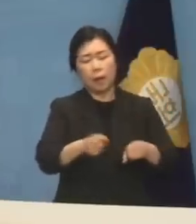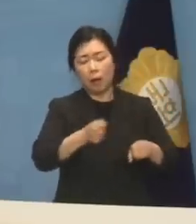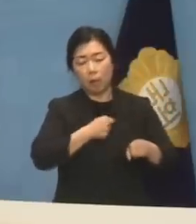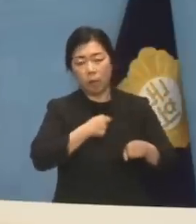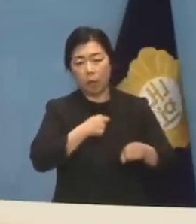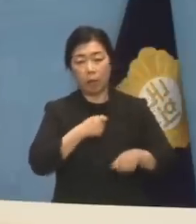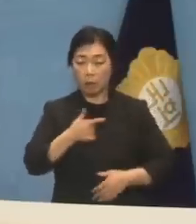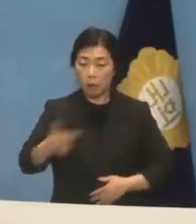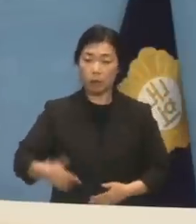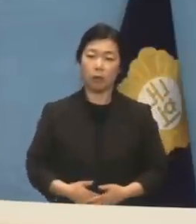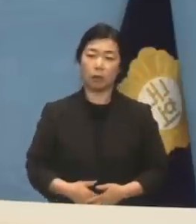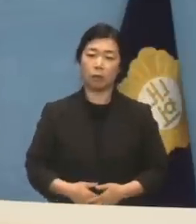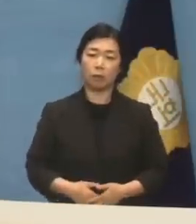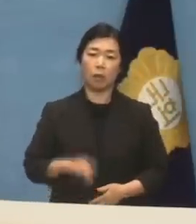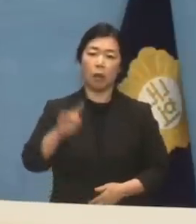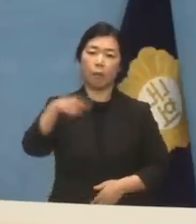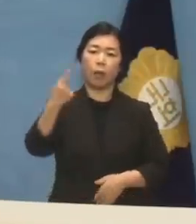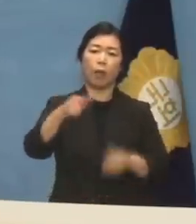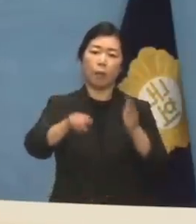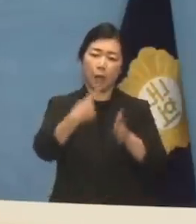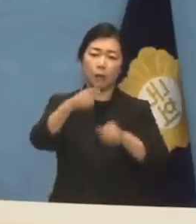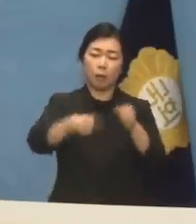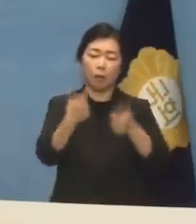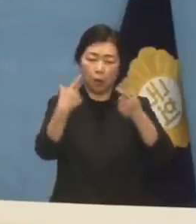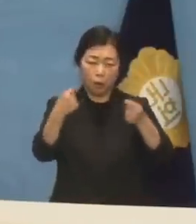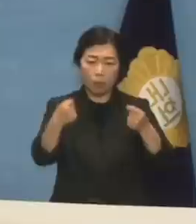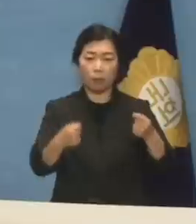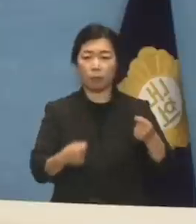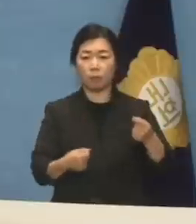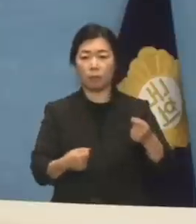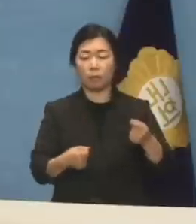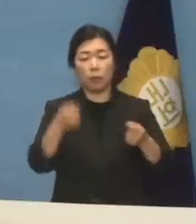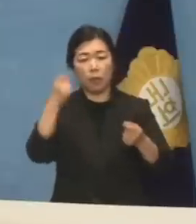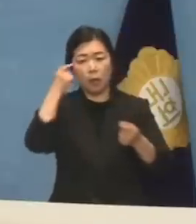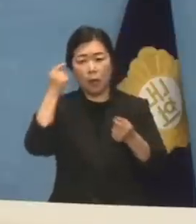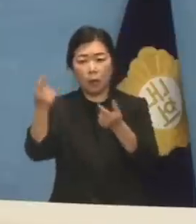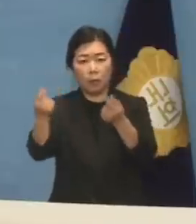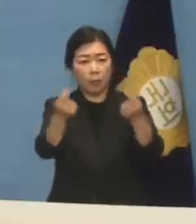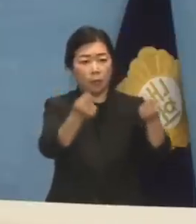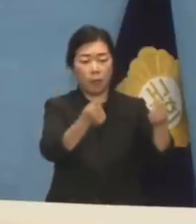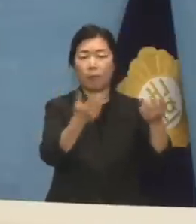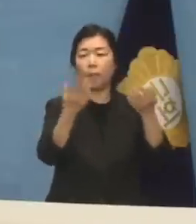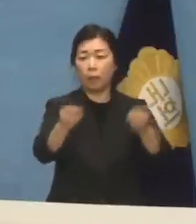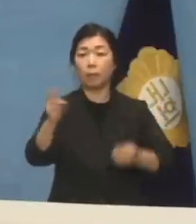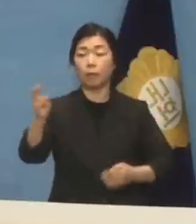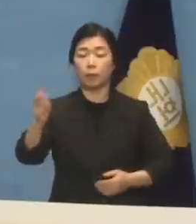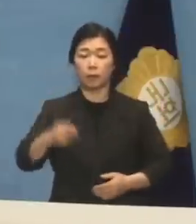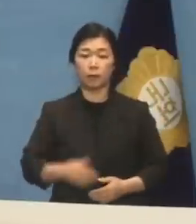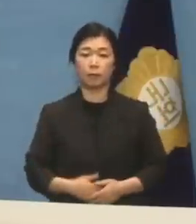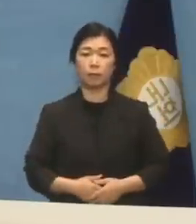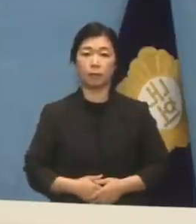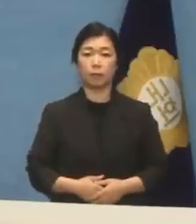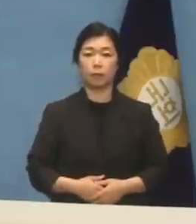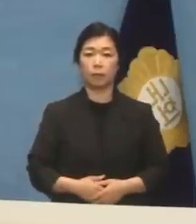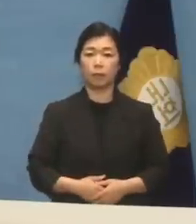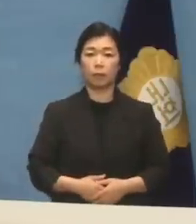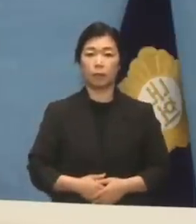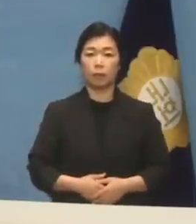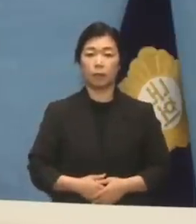갑니다. 100년 같은 1년이었습니다. 비슷한 생각하는 국민분들 많으실 거라고